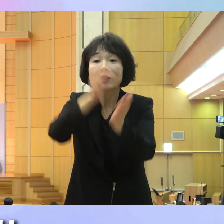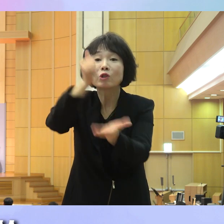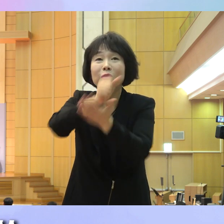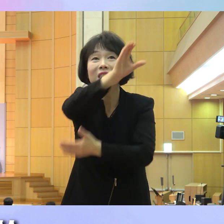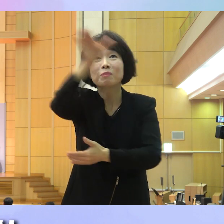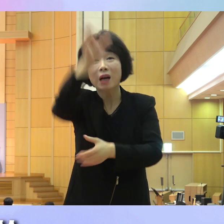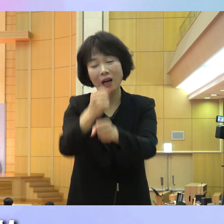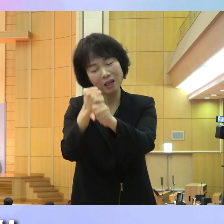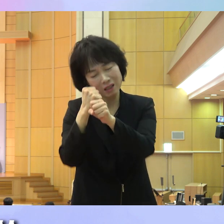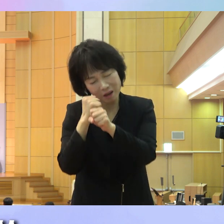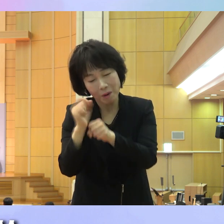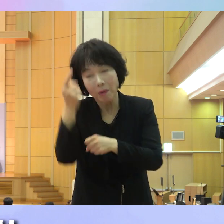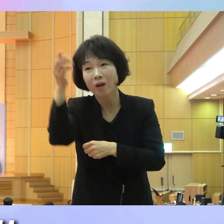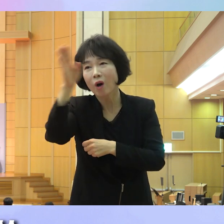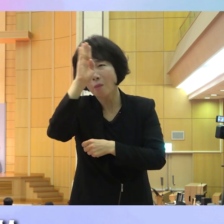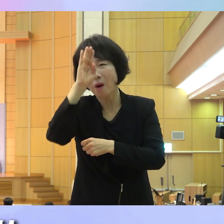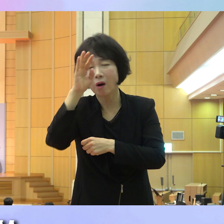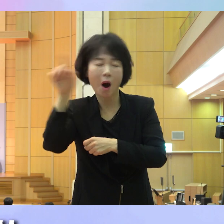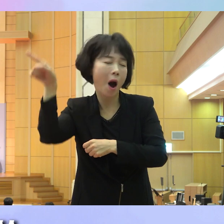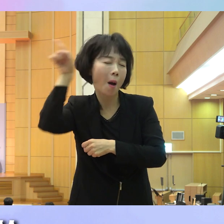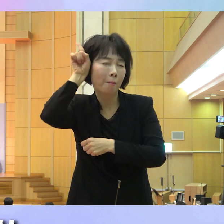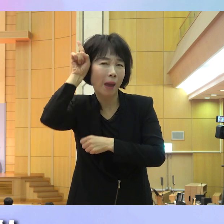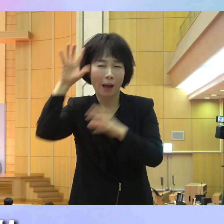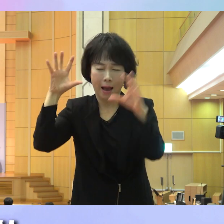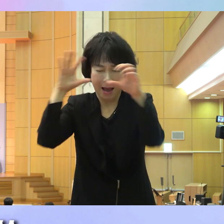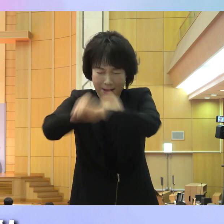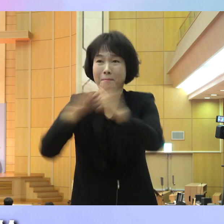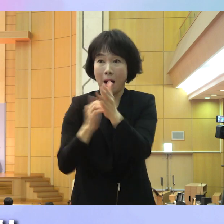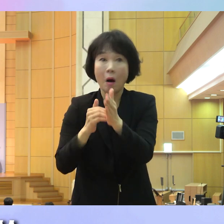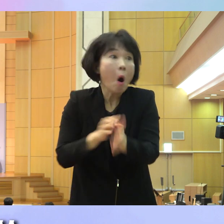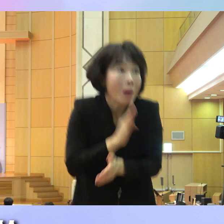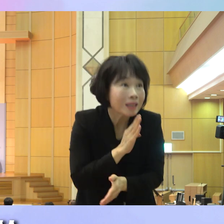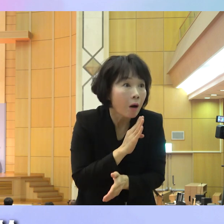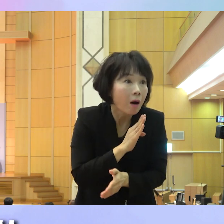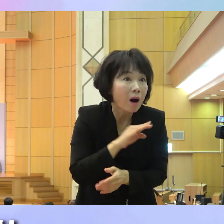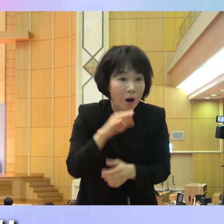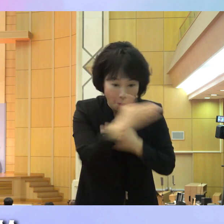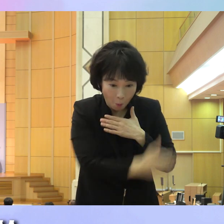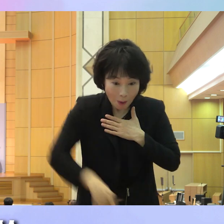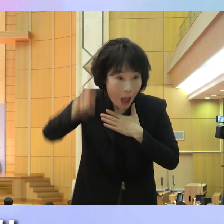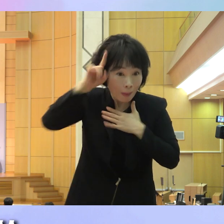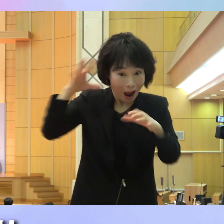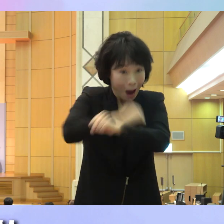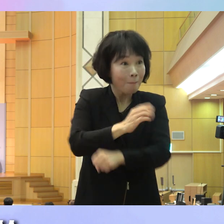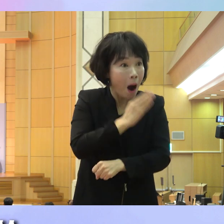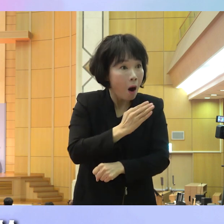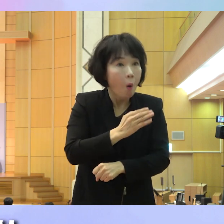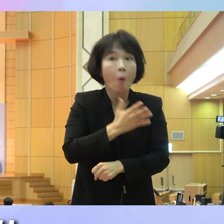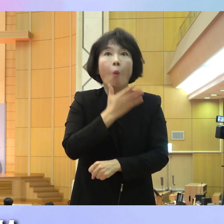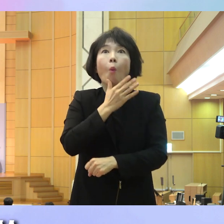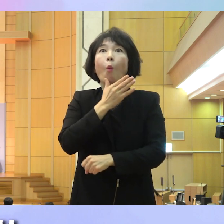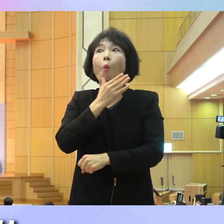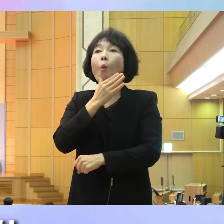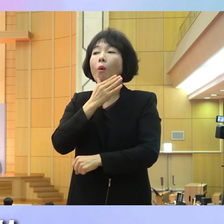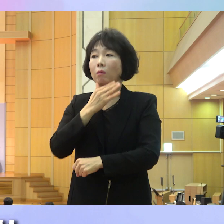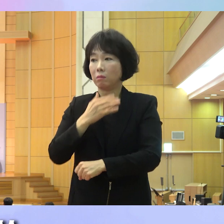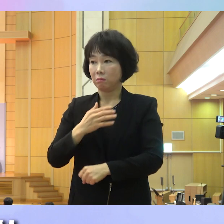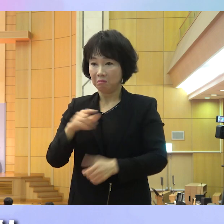겁니다. 기도 받을 때 그냥 한 번 믿음으로 기도 받으면, 그냥 어떤 분은 제가 기도할 때